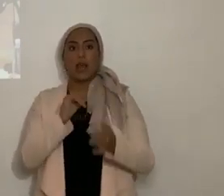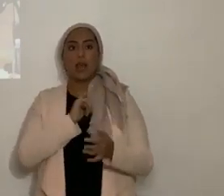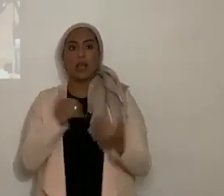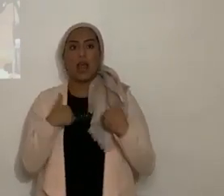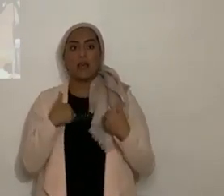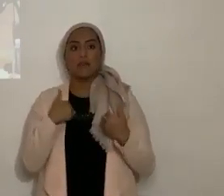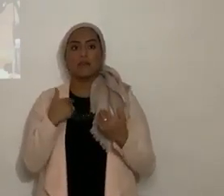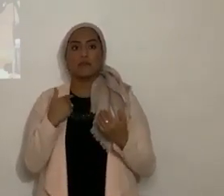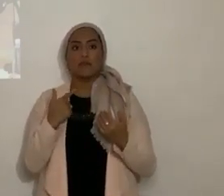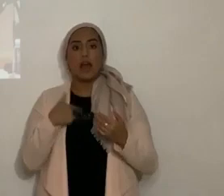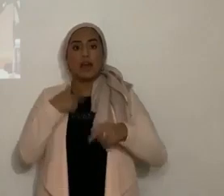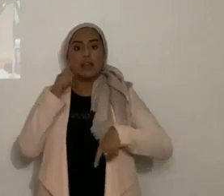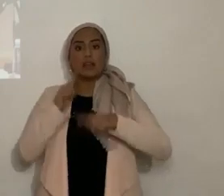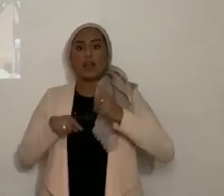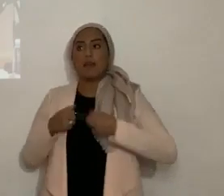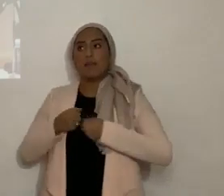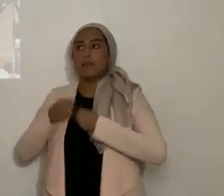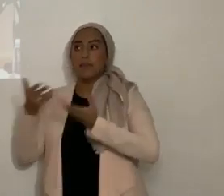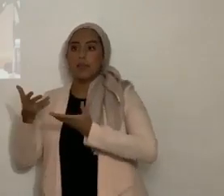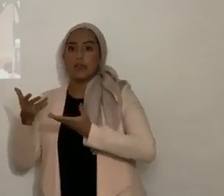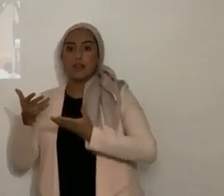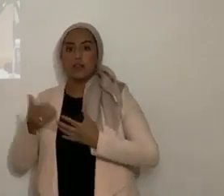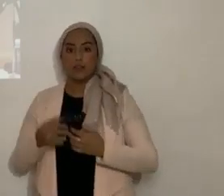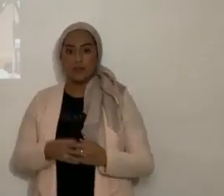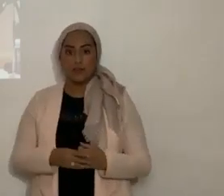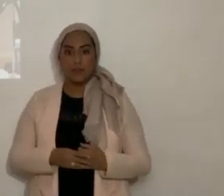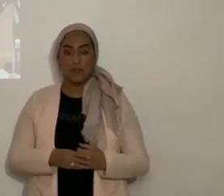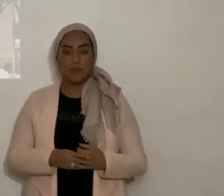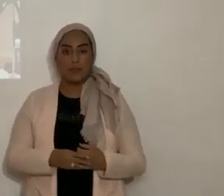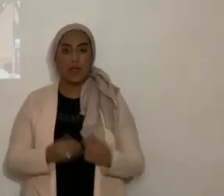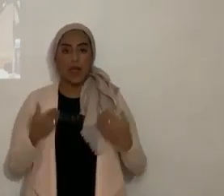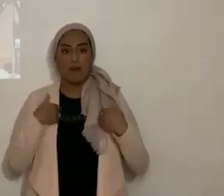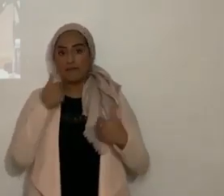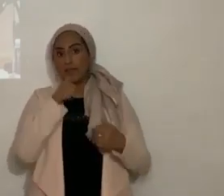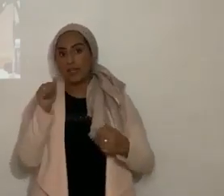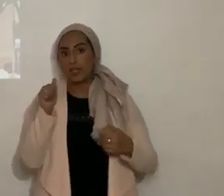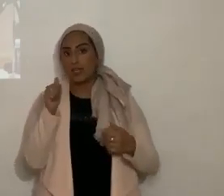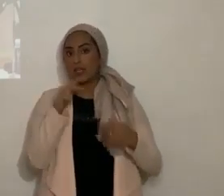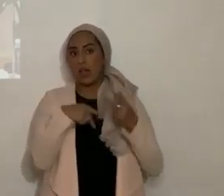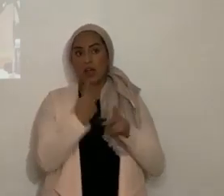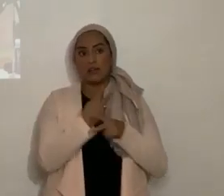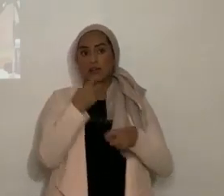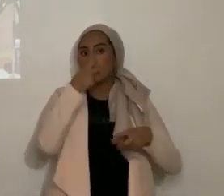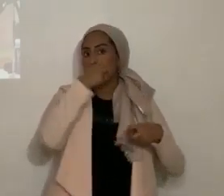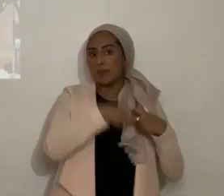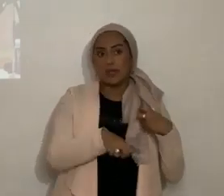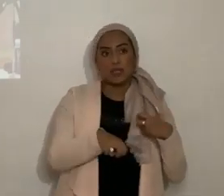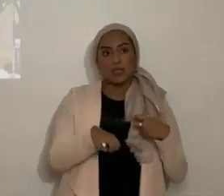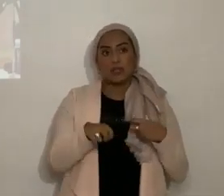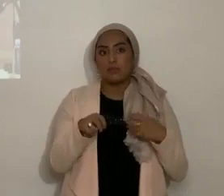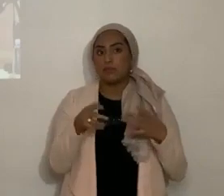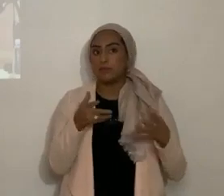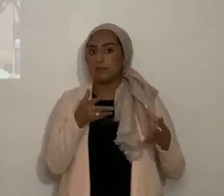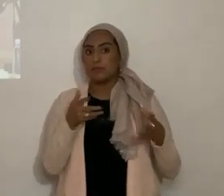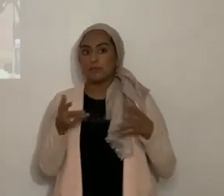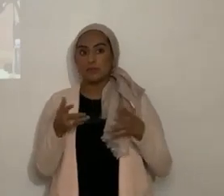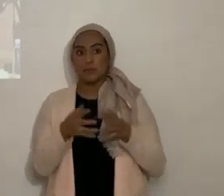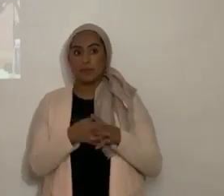yo siento y no sé cómo decirlo. Tenemos alguna prueba con alguna situación